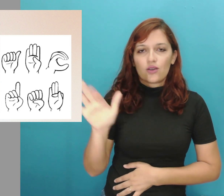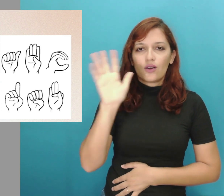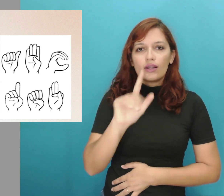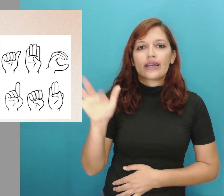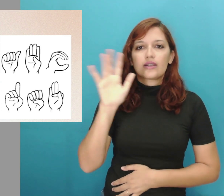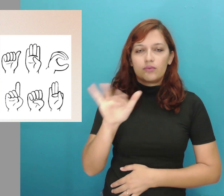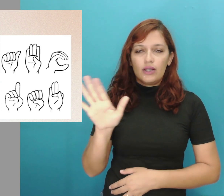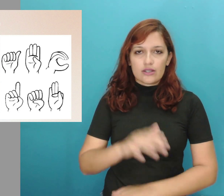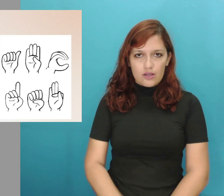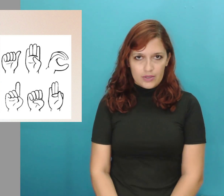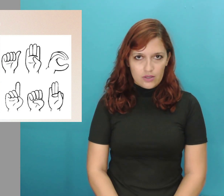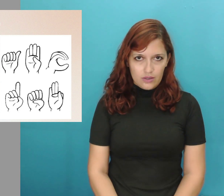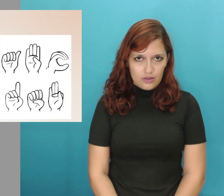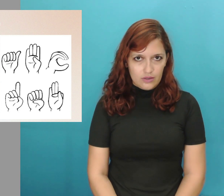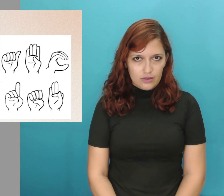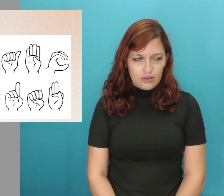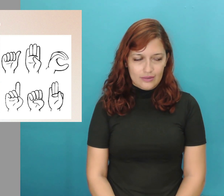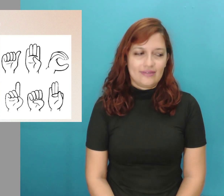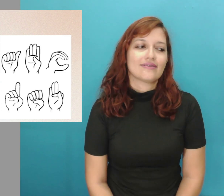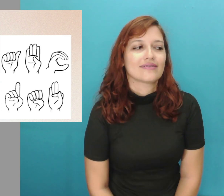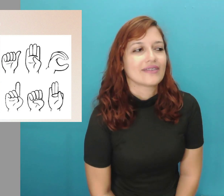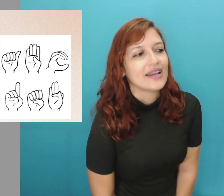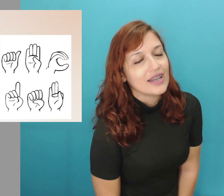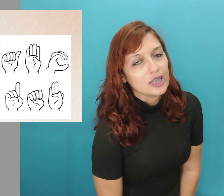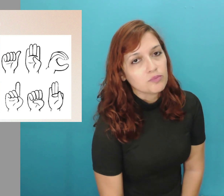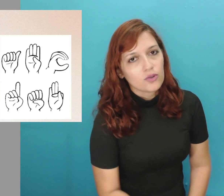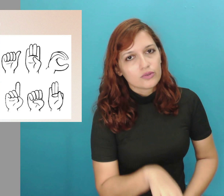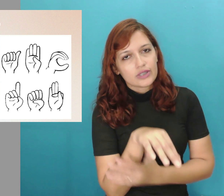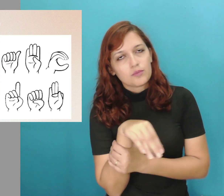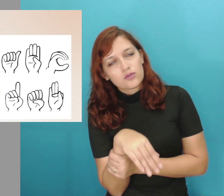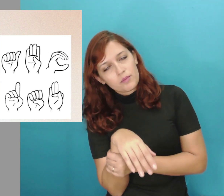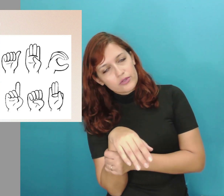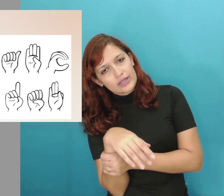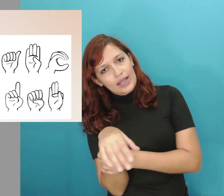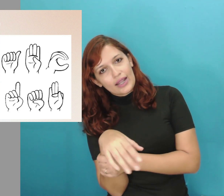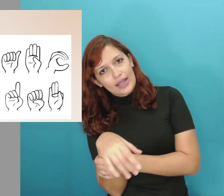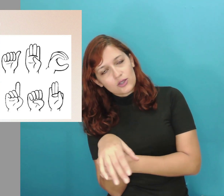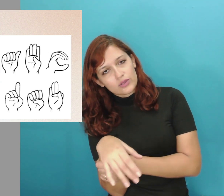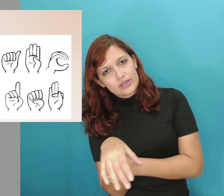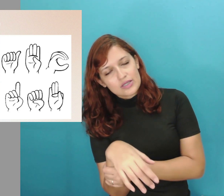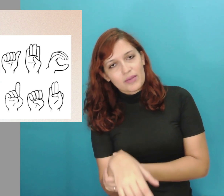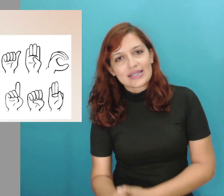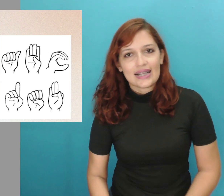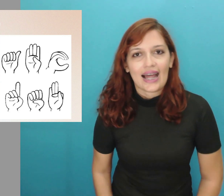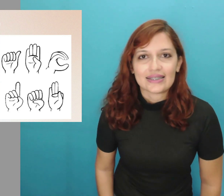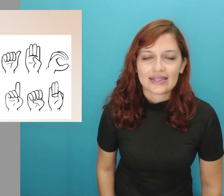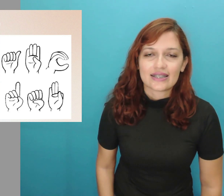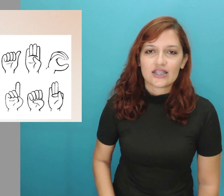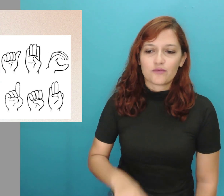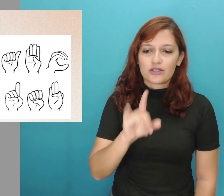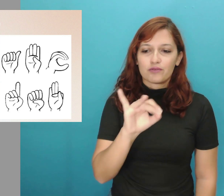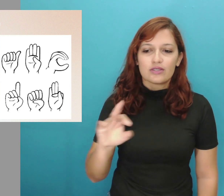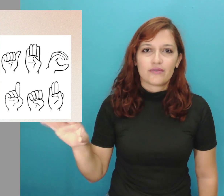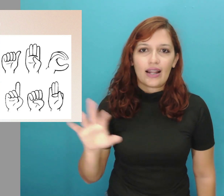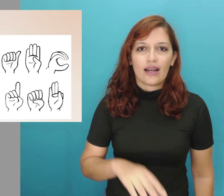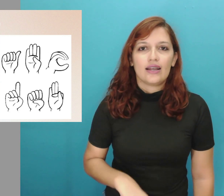só letra por letra. Já pensou? Em pouco tempo, sua mão já estava lá toda desmazelada. Se você fosse falar,